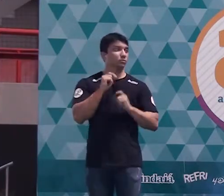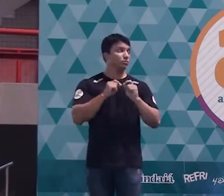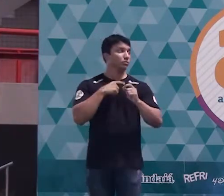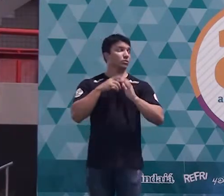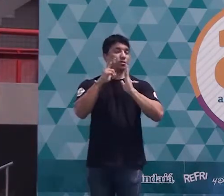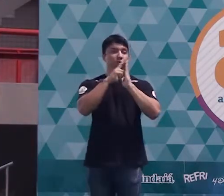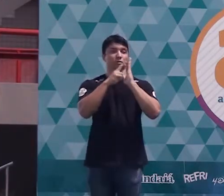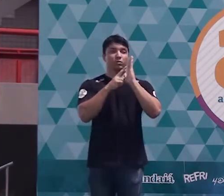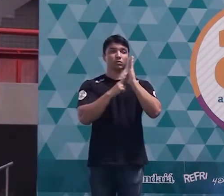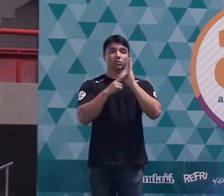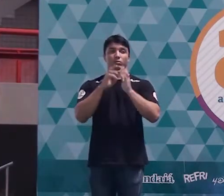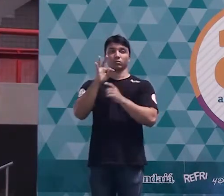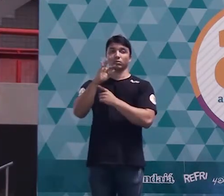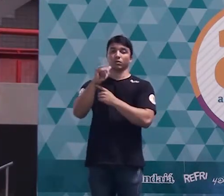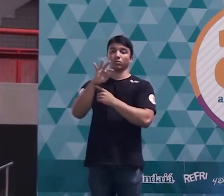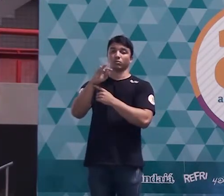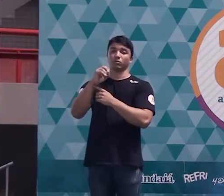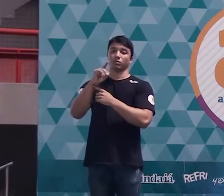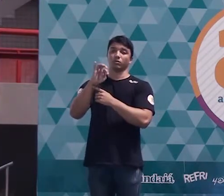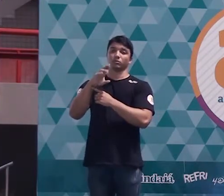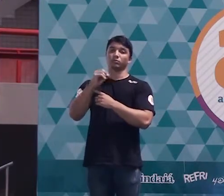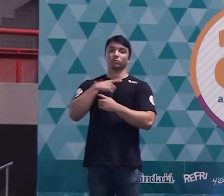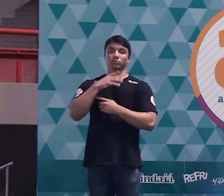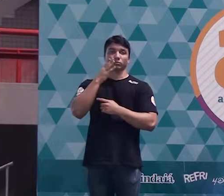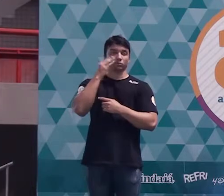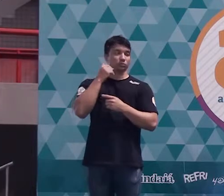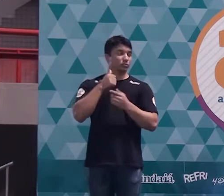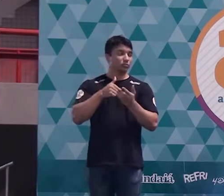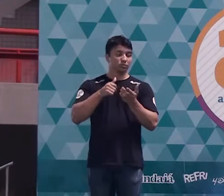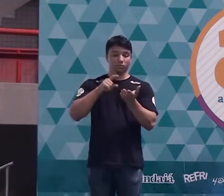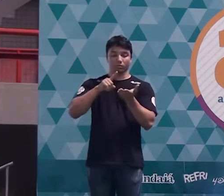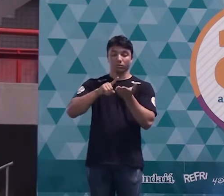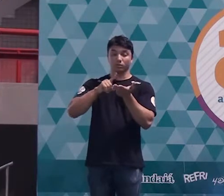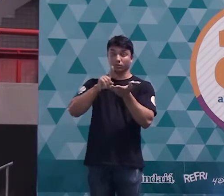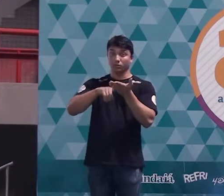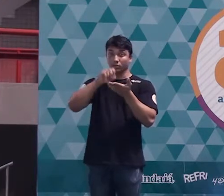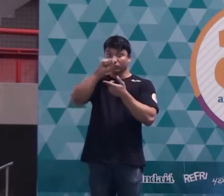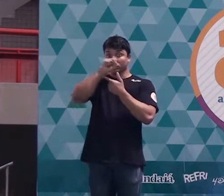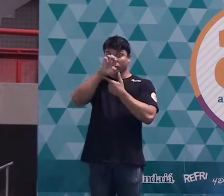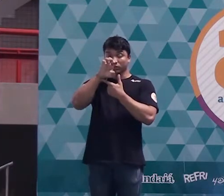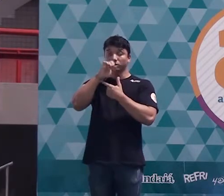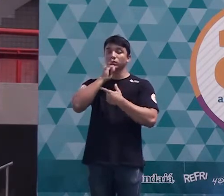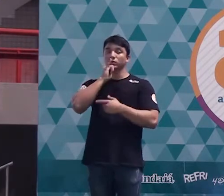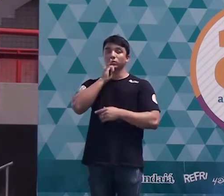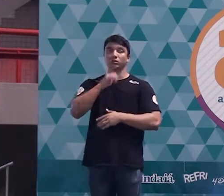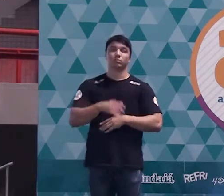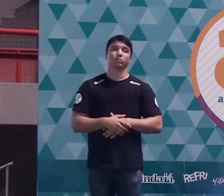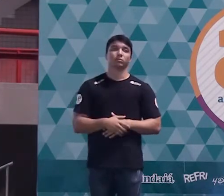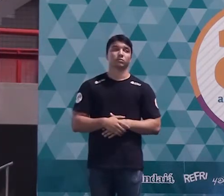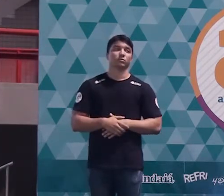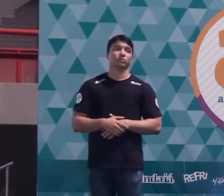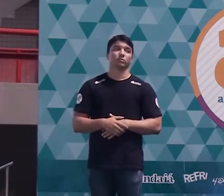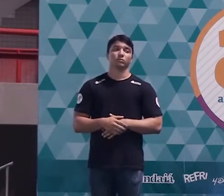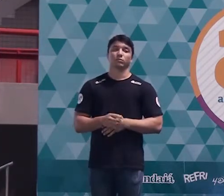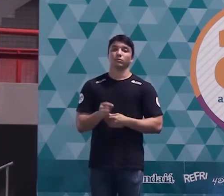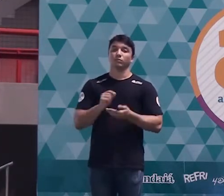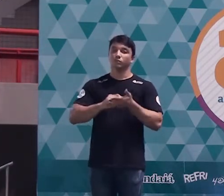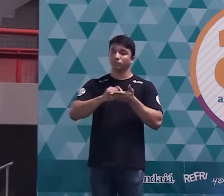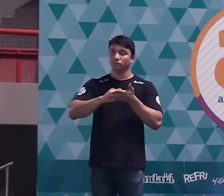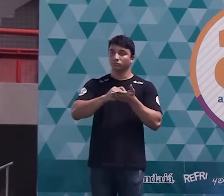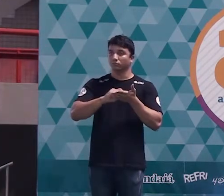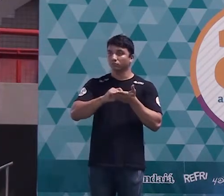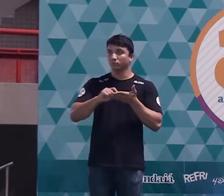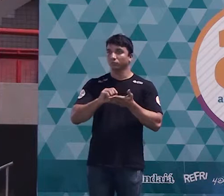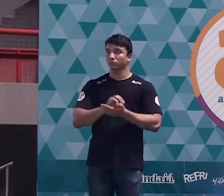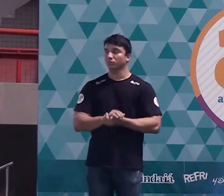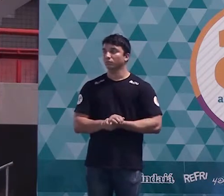que é a regra do taco o dedo em cima. Quem já estudou comigo sabe. A gente bota o dedo em cima do si. Por exemplo, escrevam aí no papelzinho de